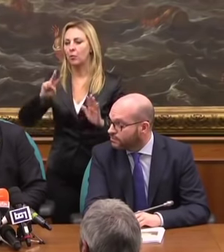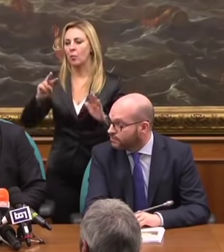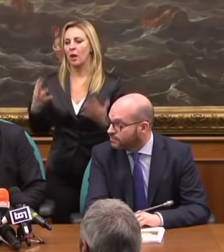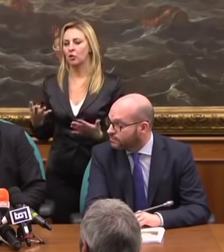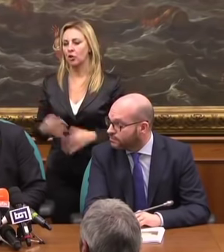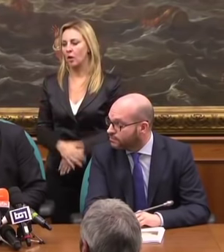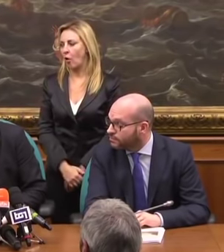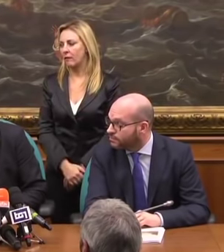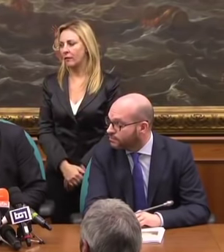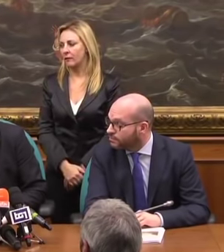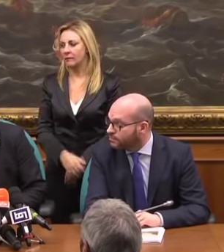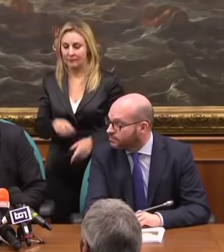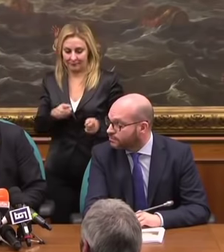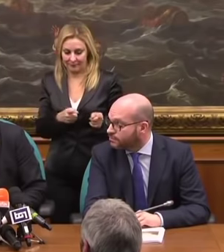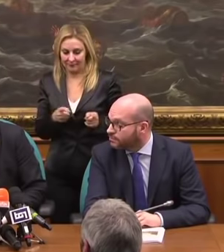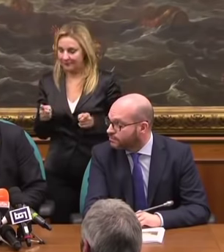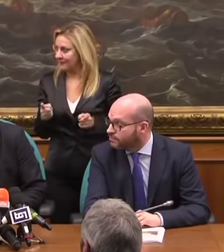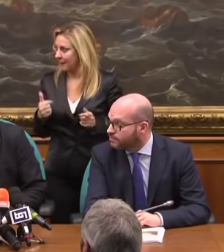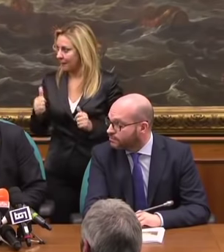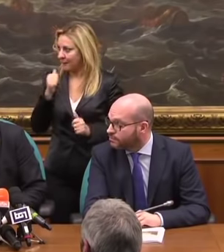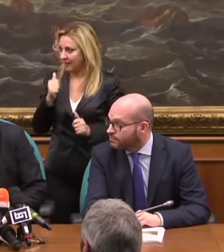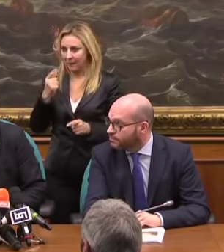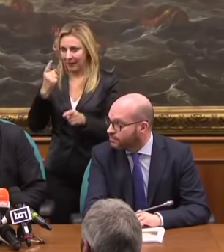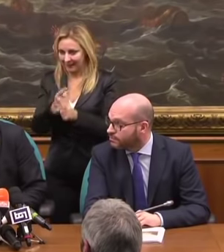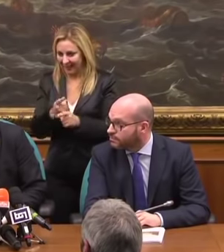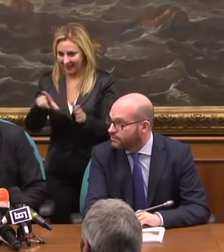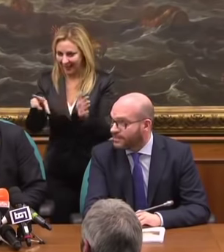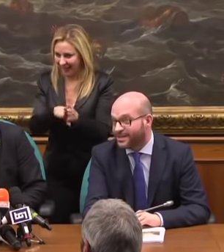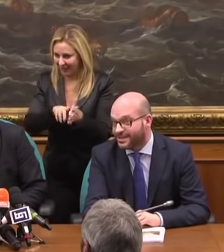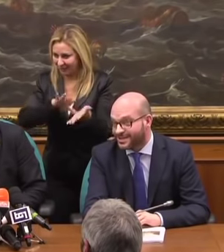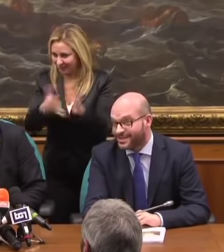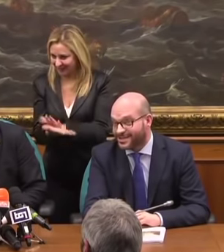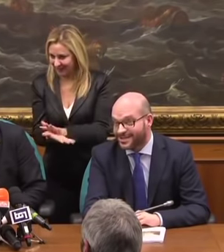settembre 2019, sempre che prima deve essere la legge